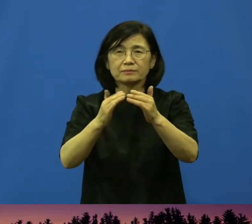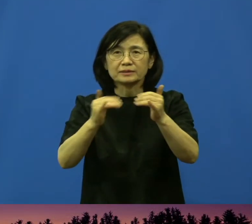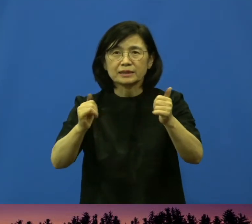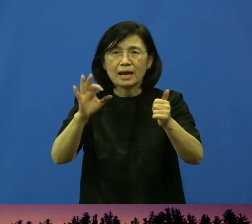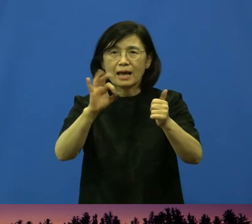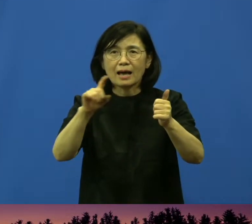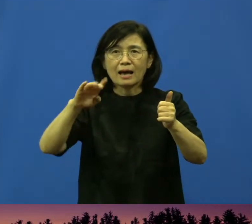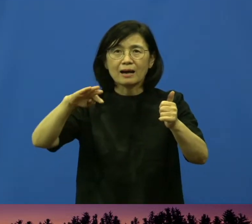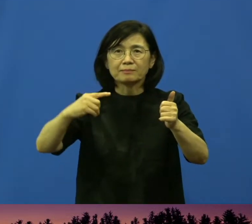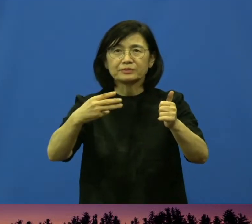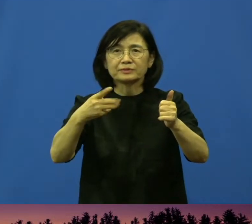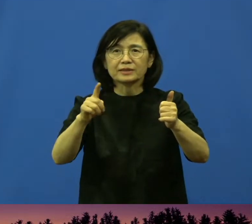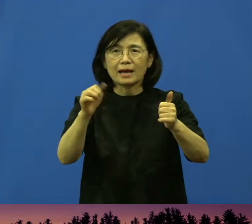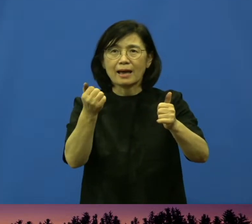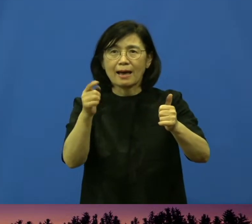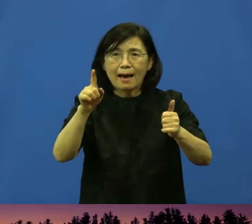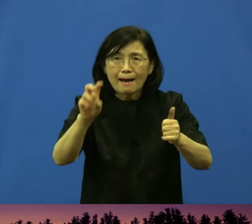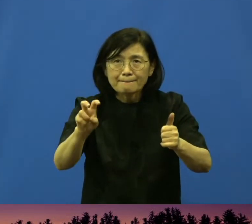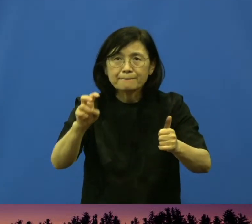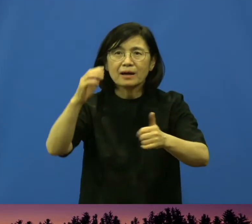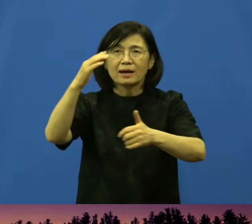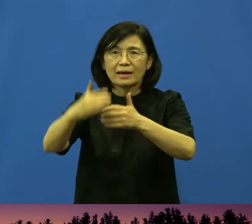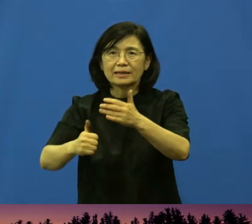겨루어 이겼음이니라 그랬어요.